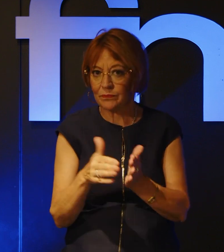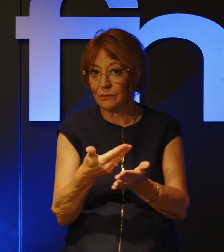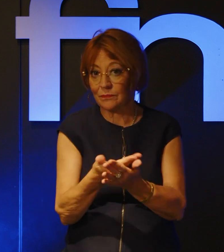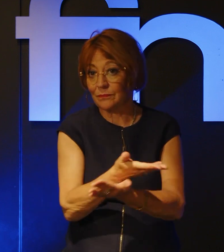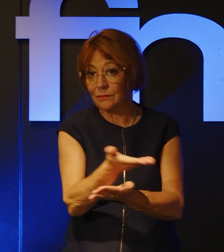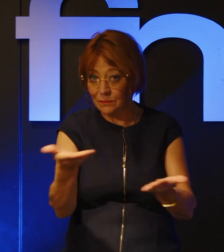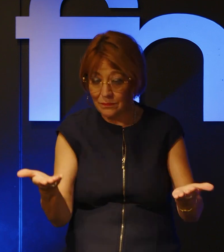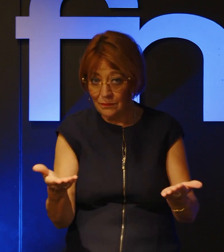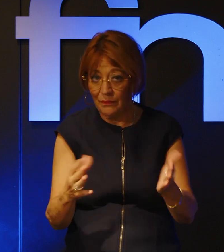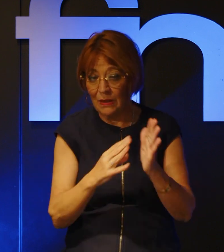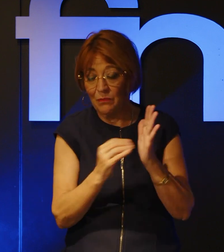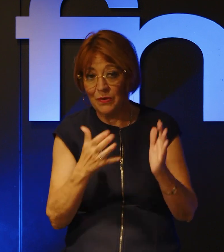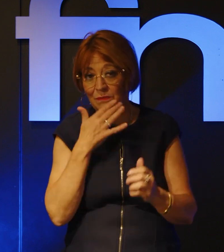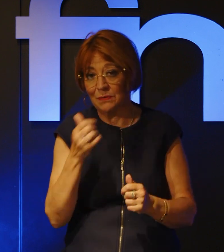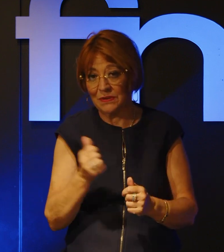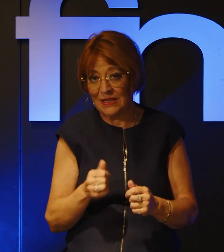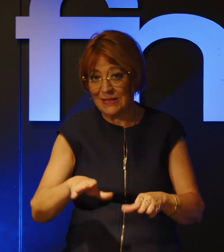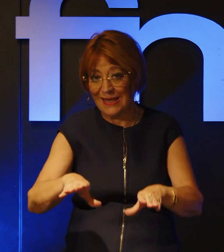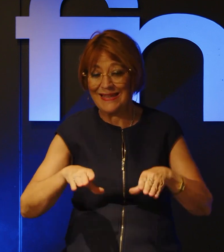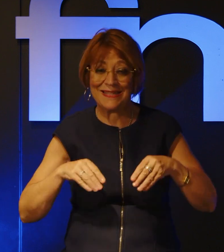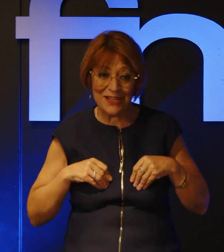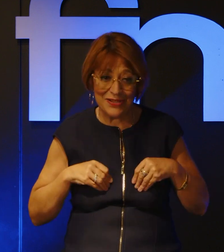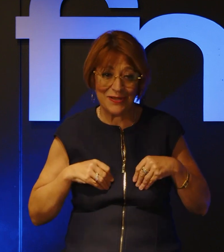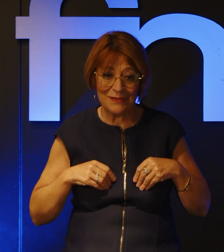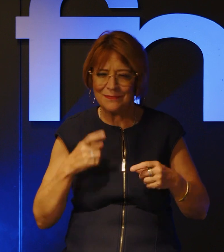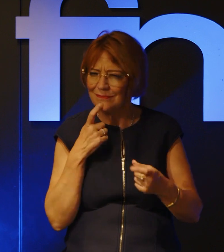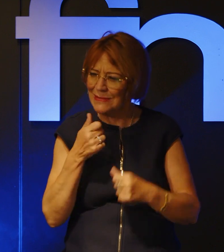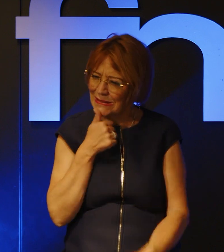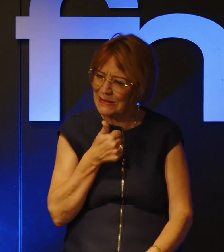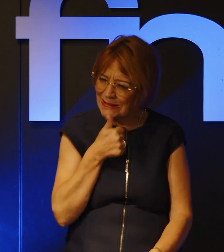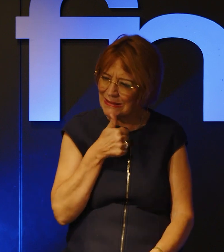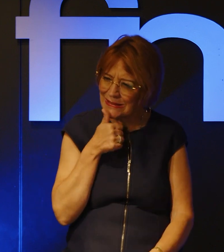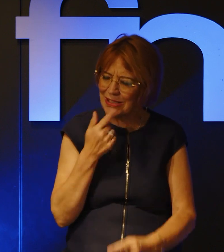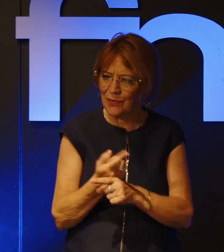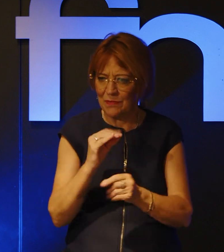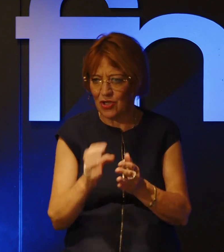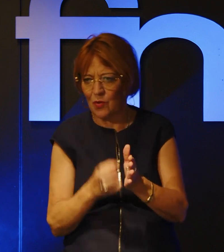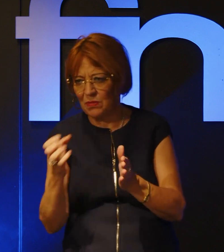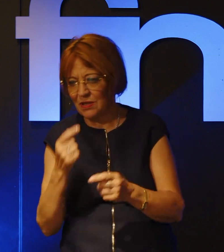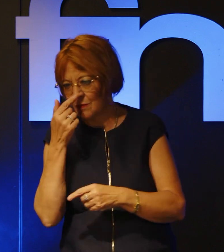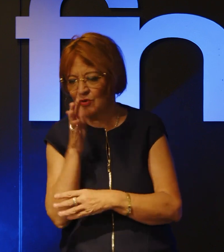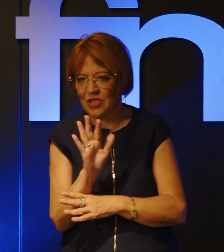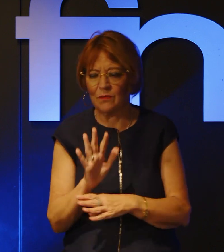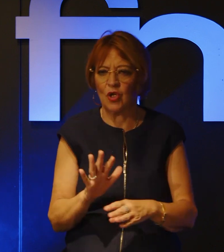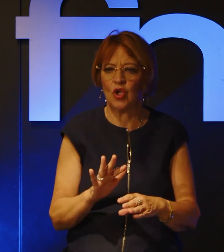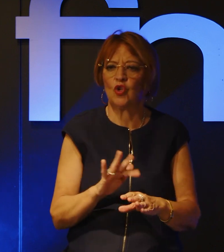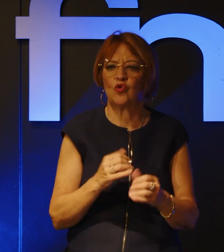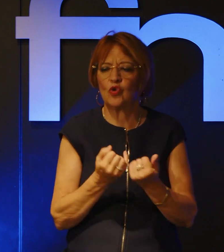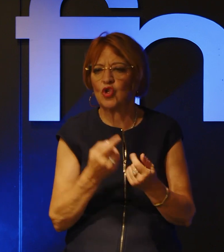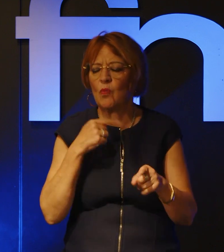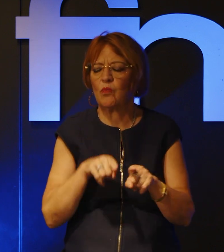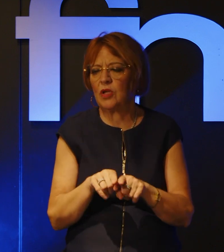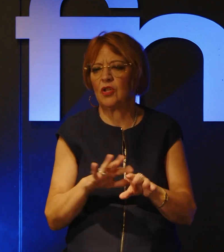claramente nos padrões de beleza na aceitação no questionar e em coisas mais complexas como a sociologia à política à